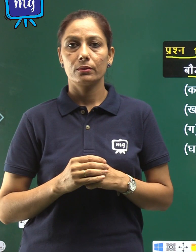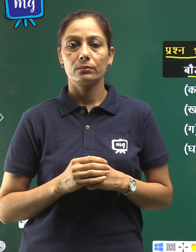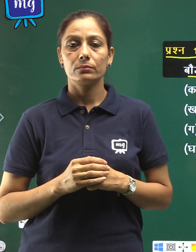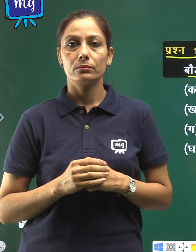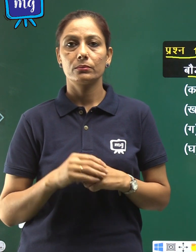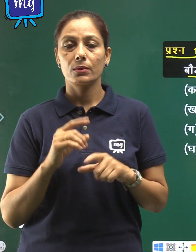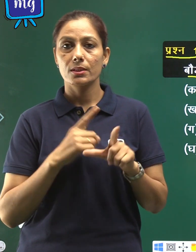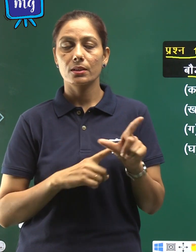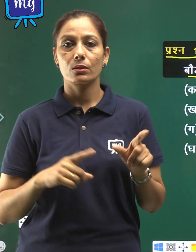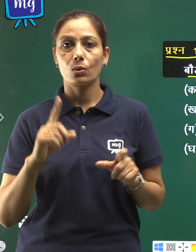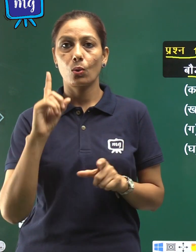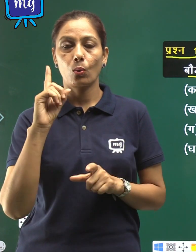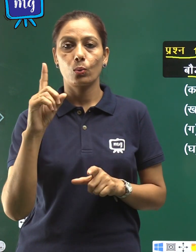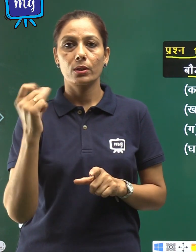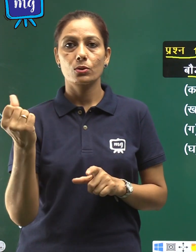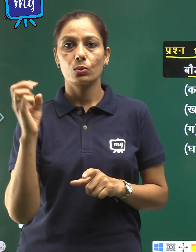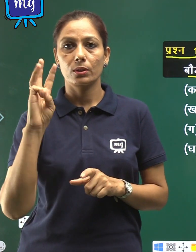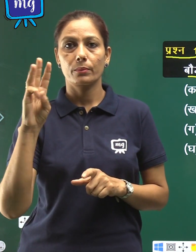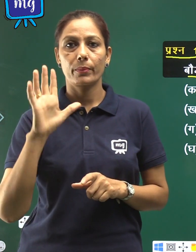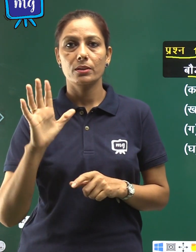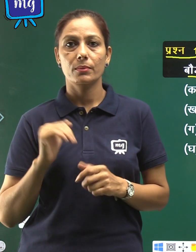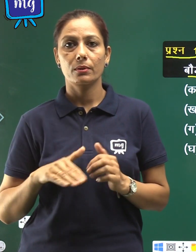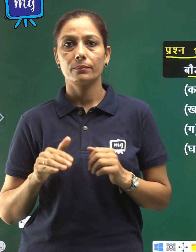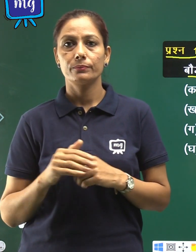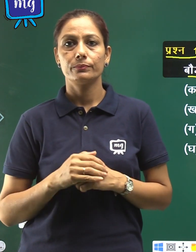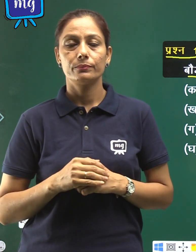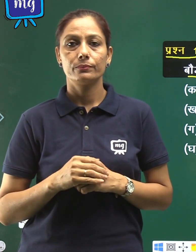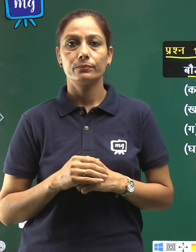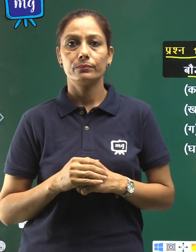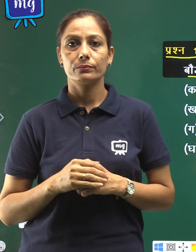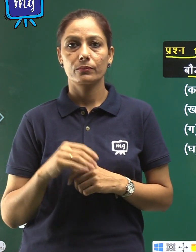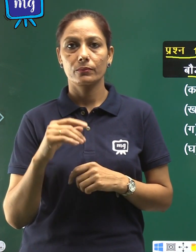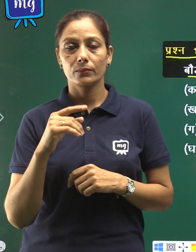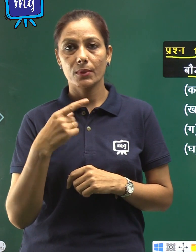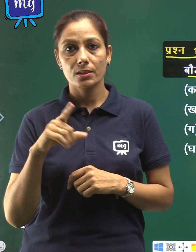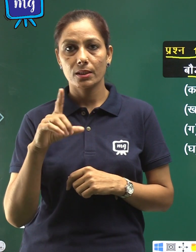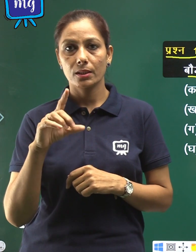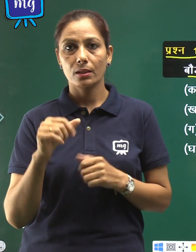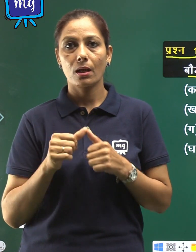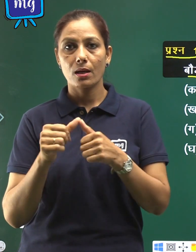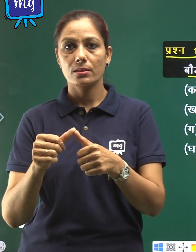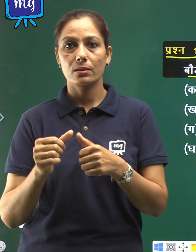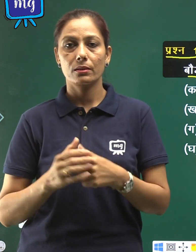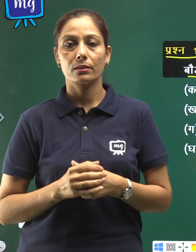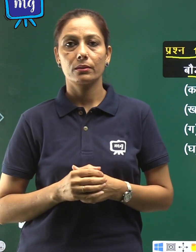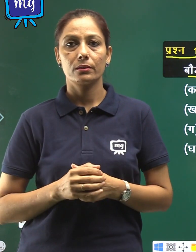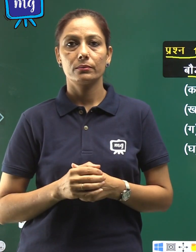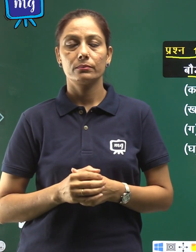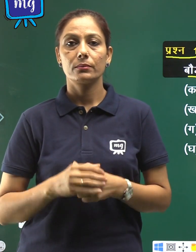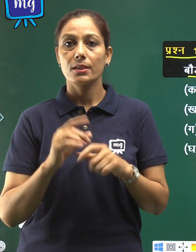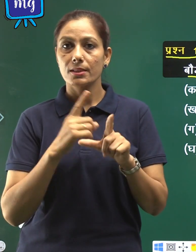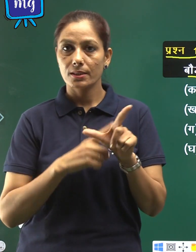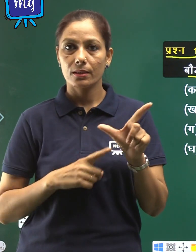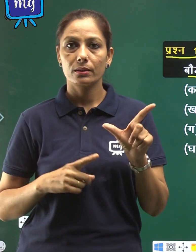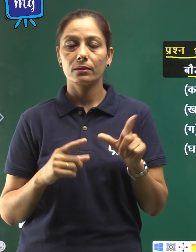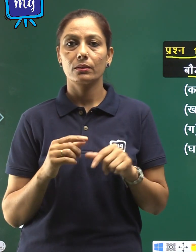कि सन उन्नीस सौ पैंतीस में का सही उत्तर है साइन